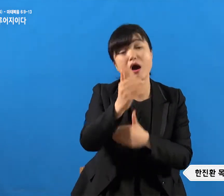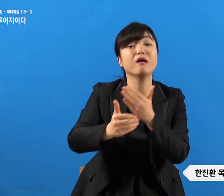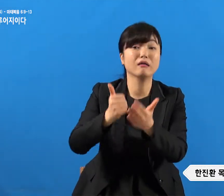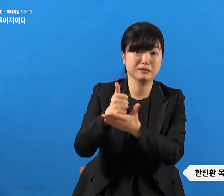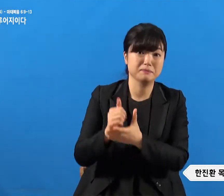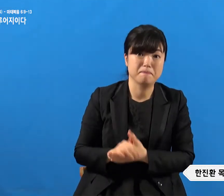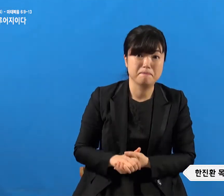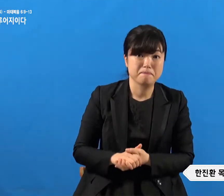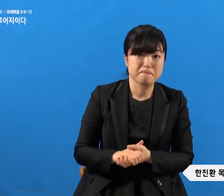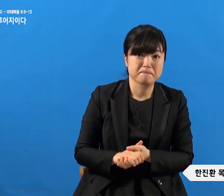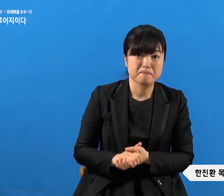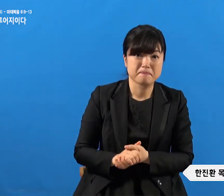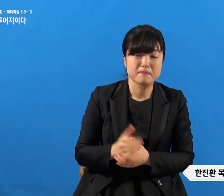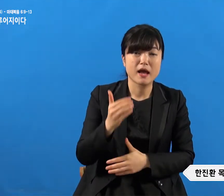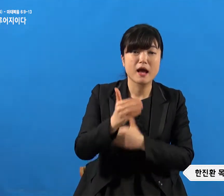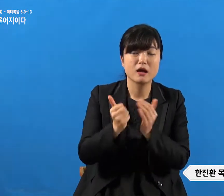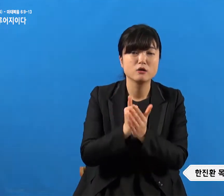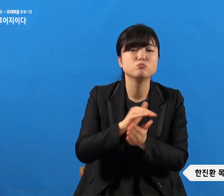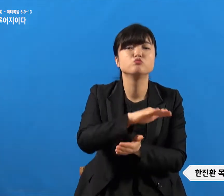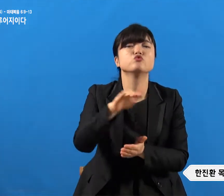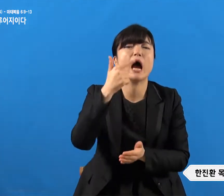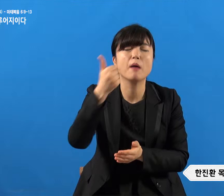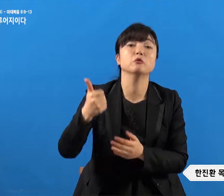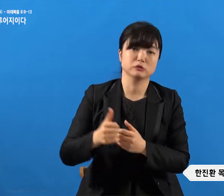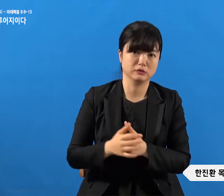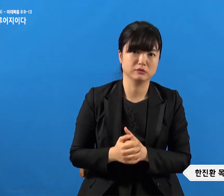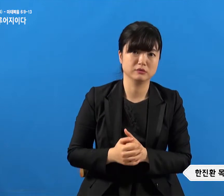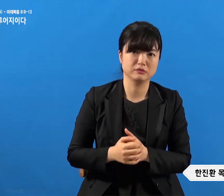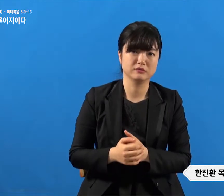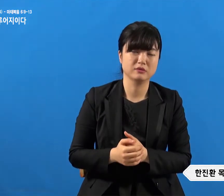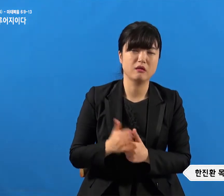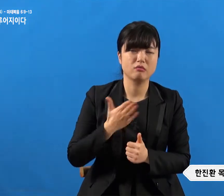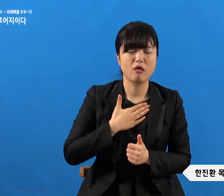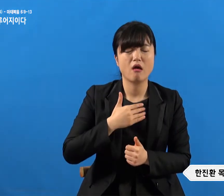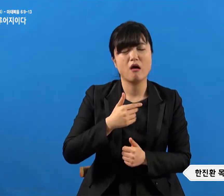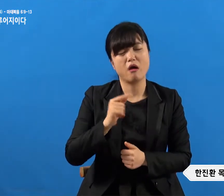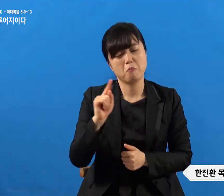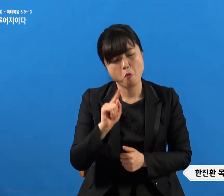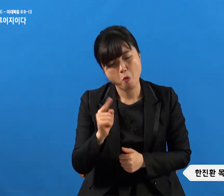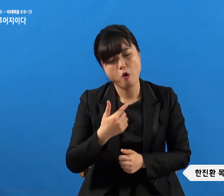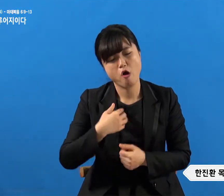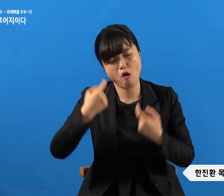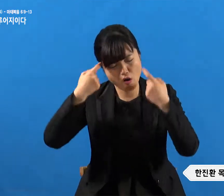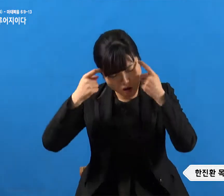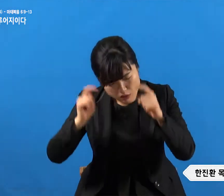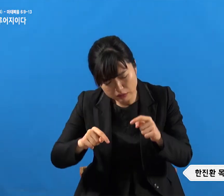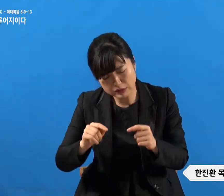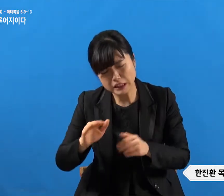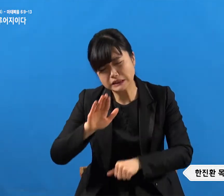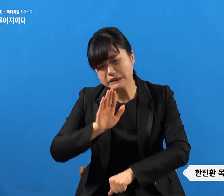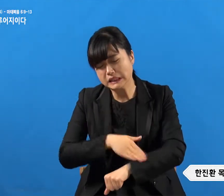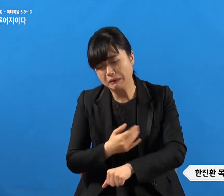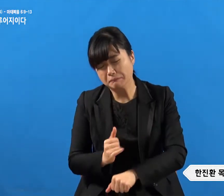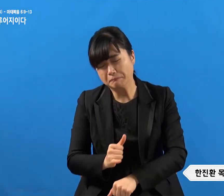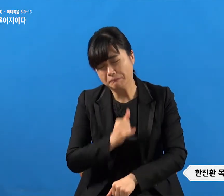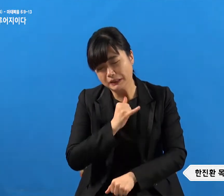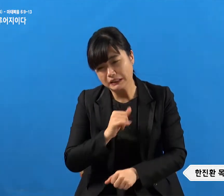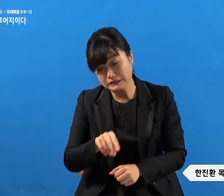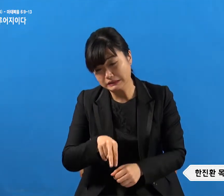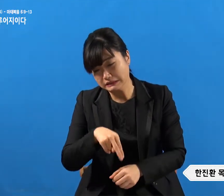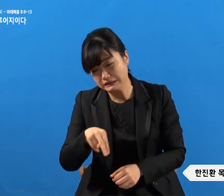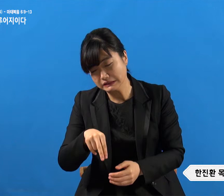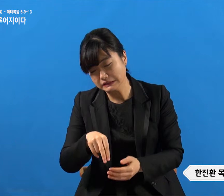하나님, 좋으신 우리 아버지십니다. 내가 비록 어리석어서 길을 잘못 들었다